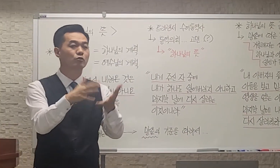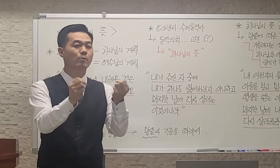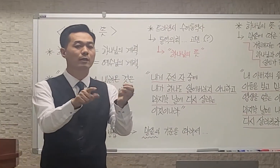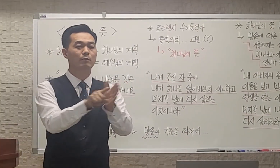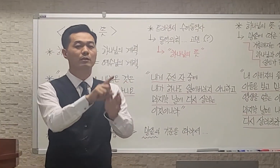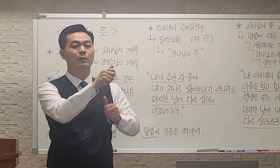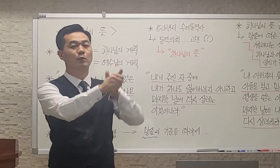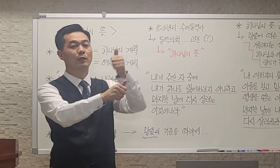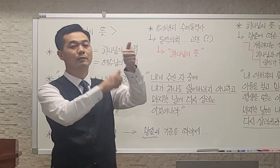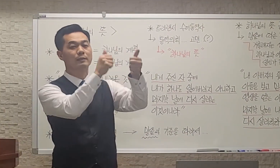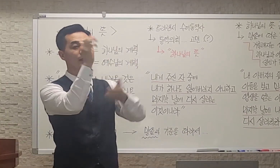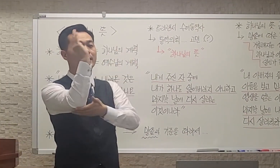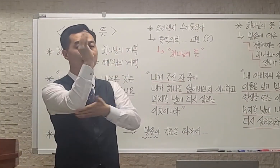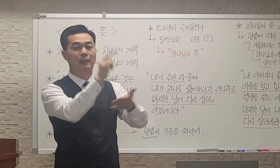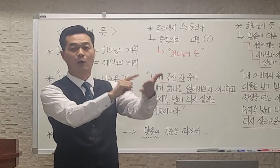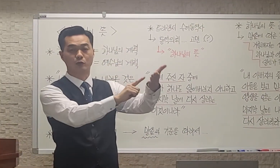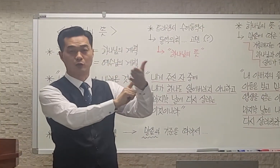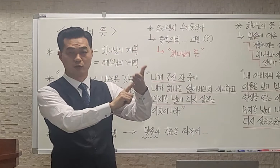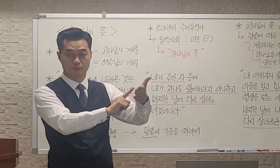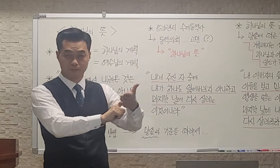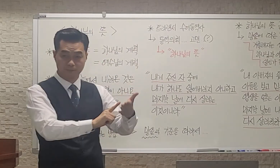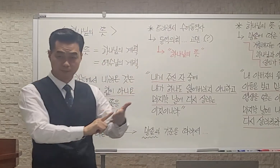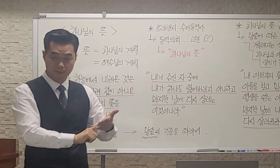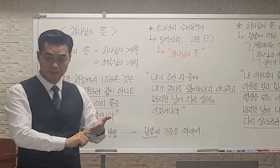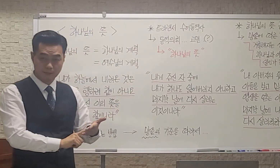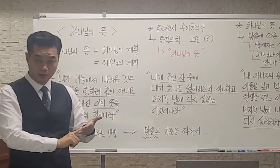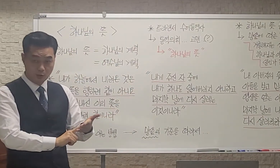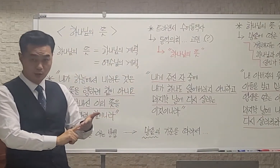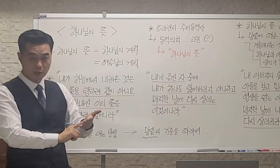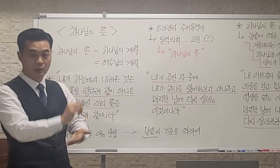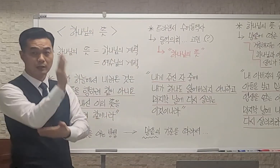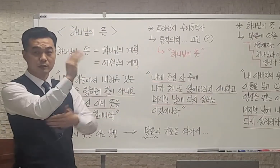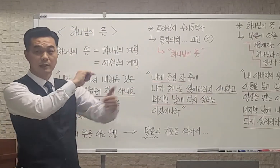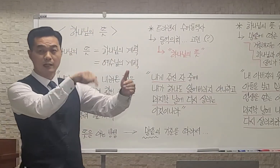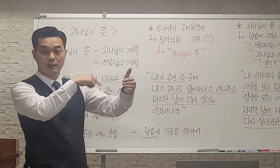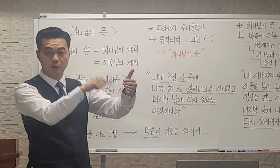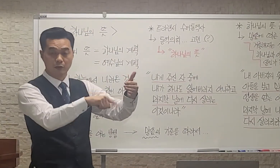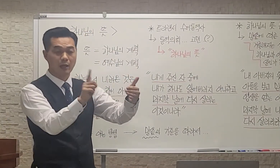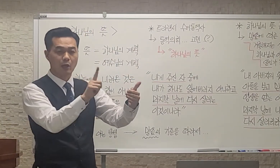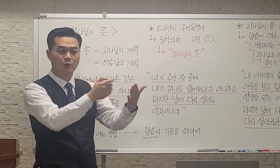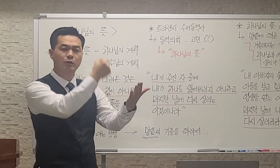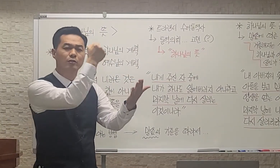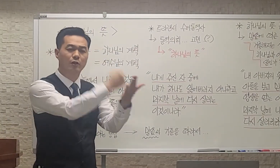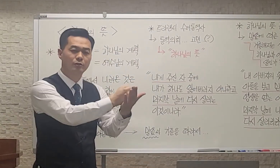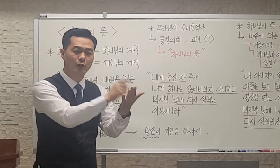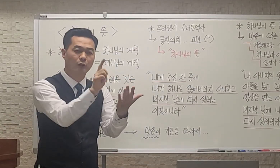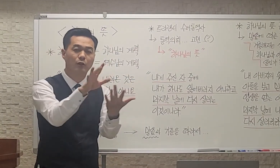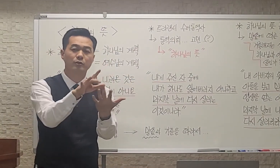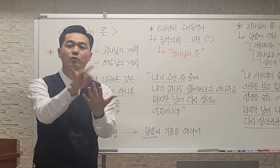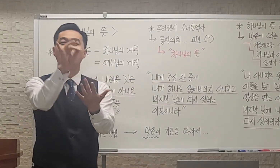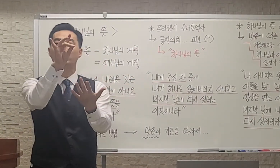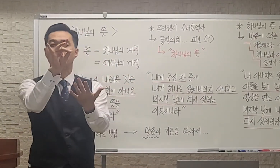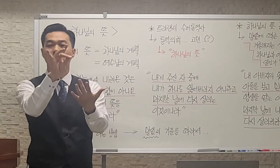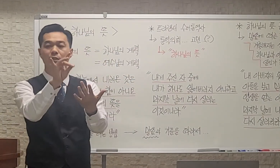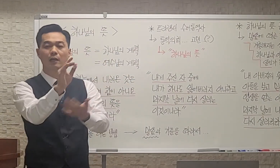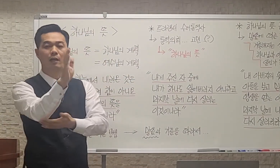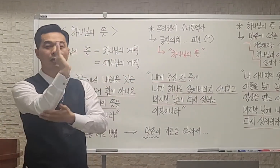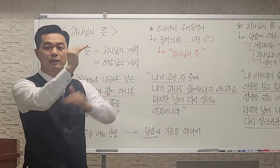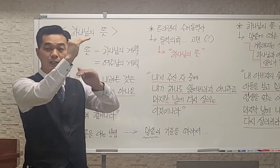수많은 믿음의 조상들 이야기가 나오죠. 그러면 그 이야기 가운데 어떤 결정, 어떤 선택을 했는지가 이야기